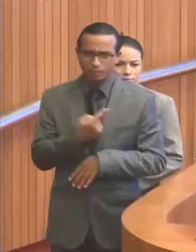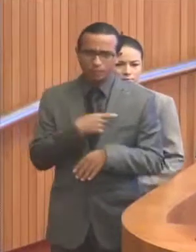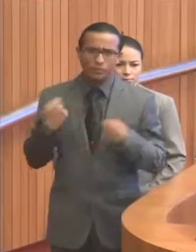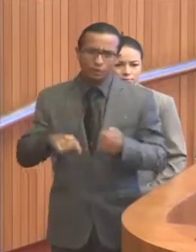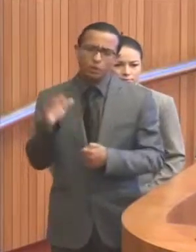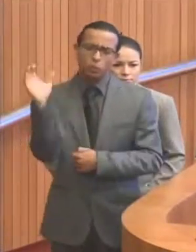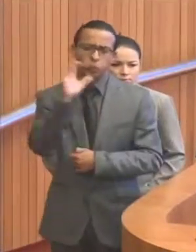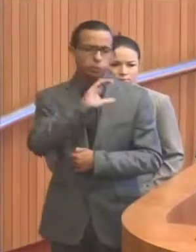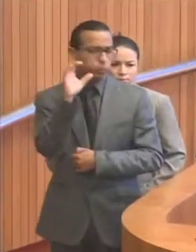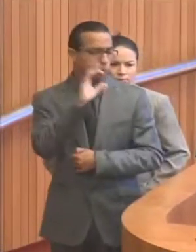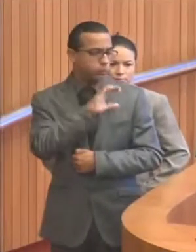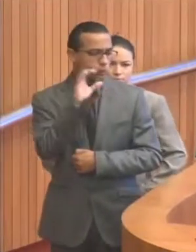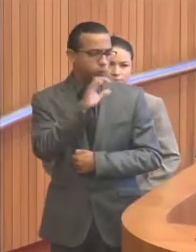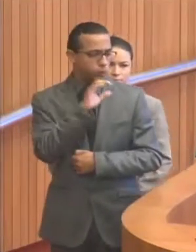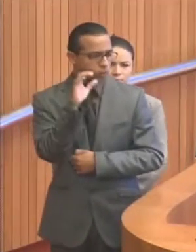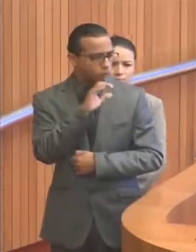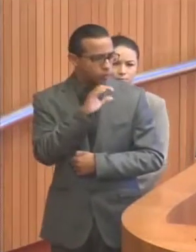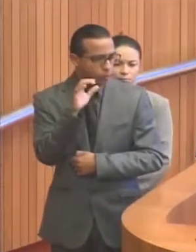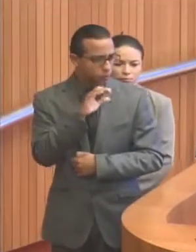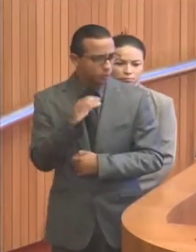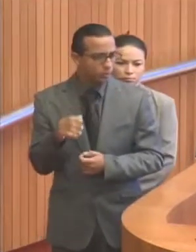precisamos urgentemente,